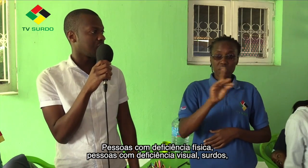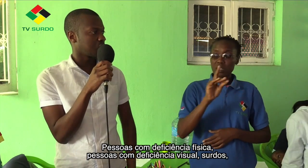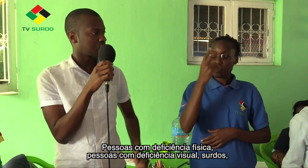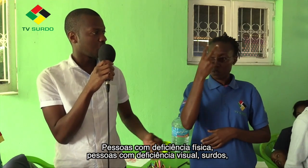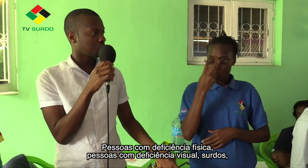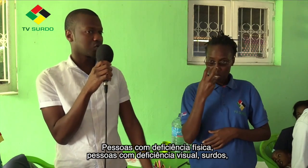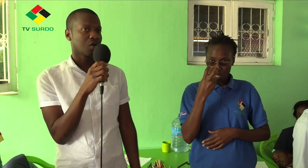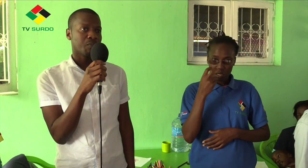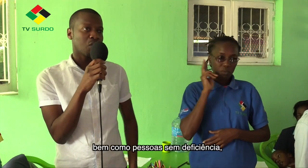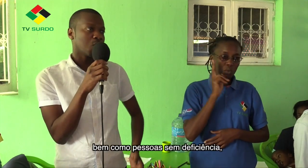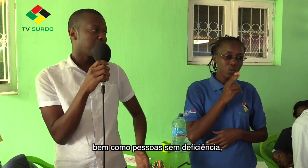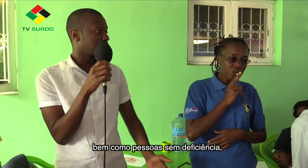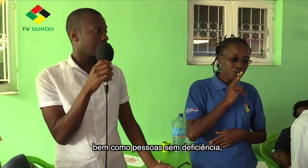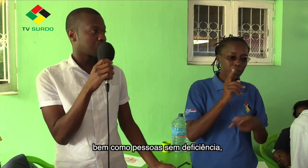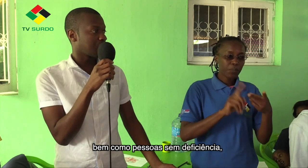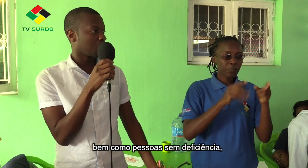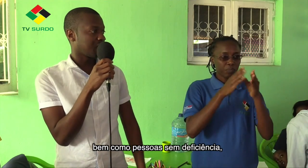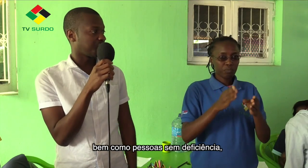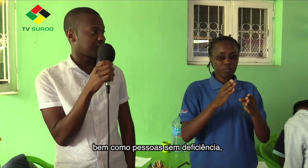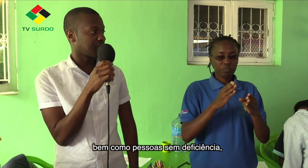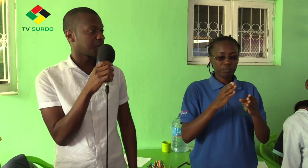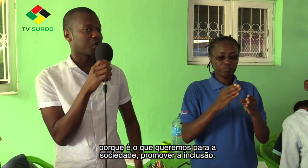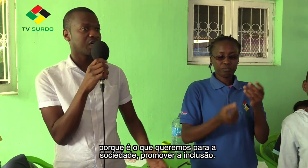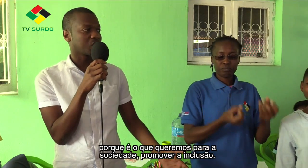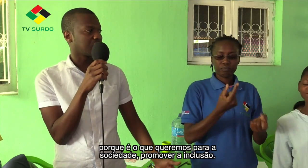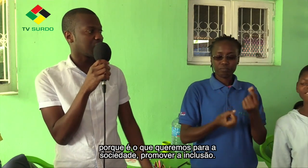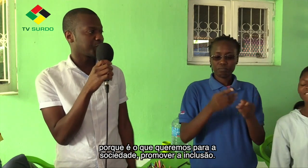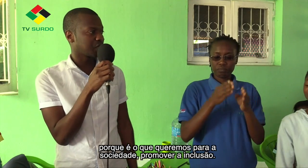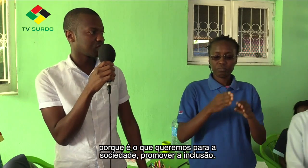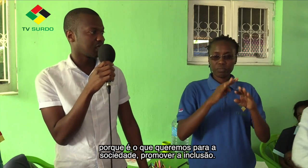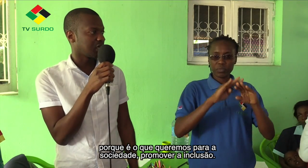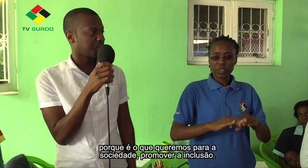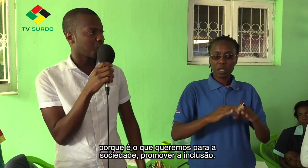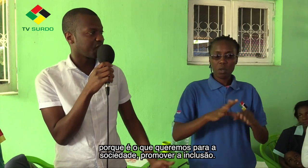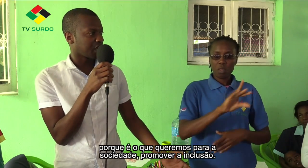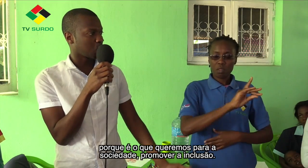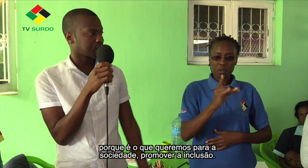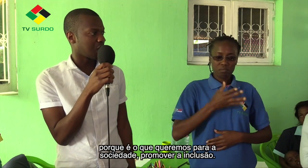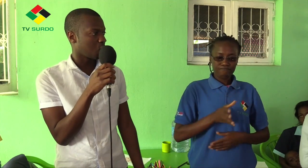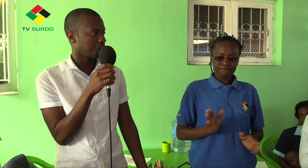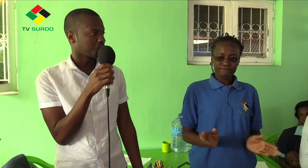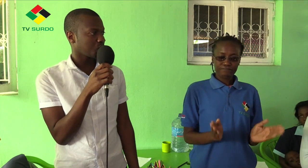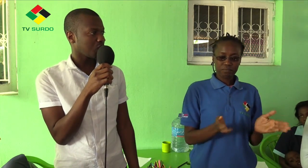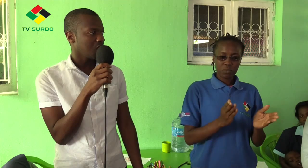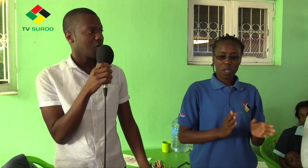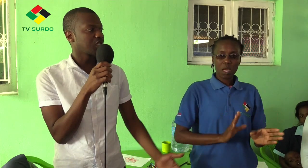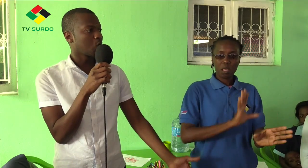visual, surdos, bem como pessoas sem alguma deficiência, porque é isso que queremos para a sociedade, promover a inclusão.